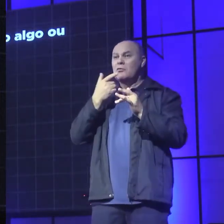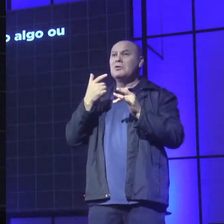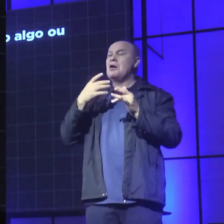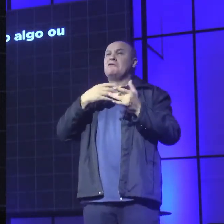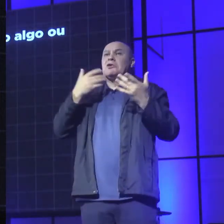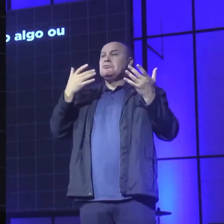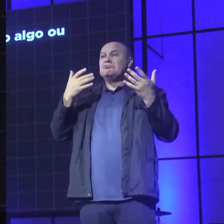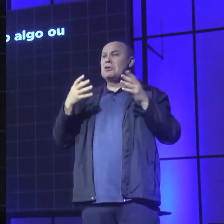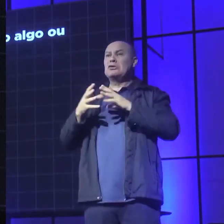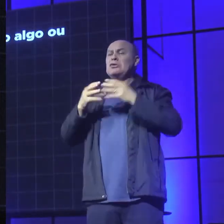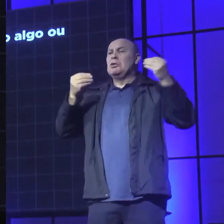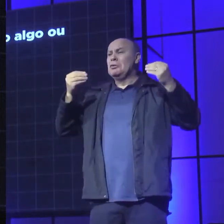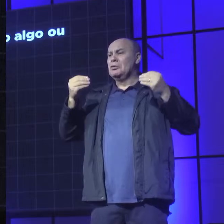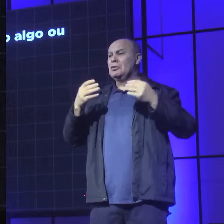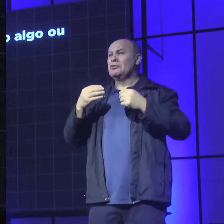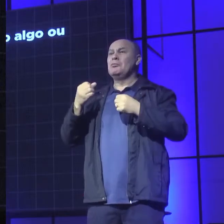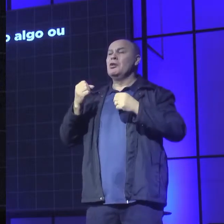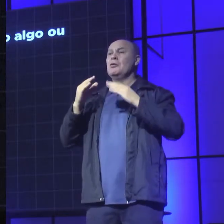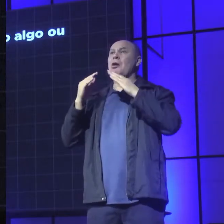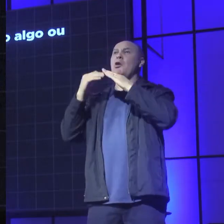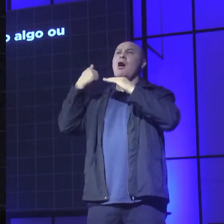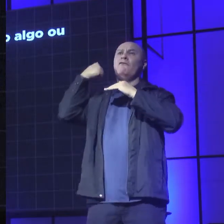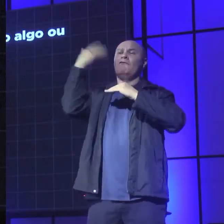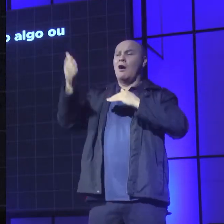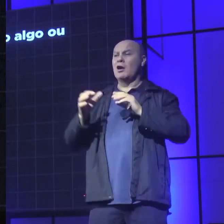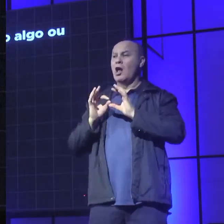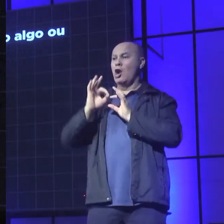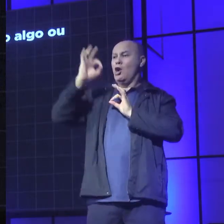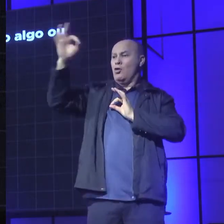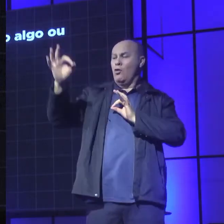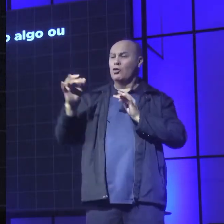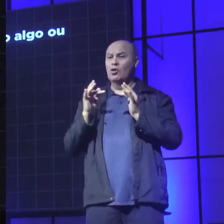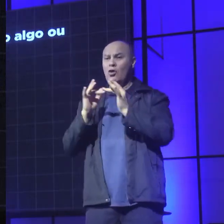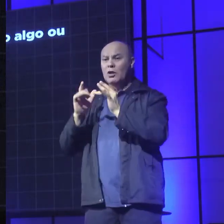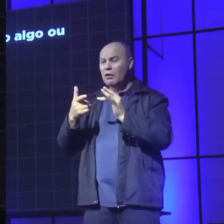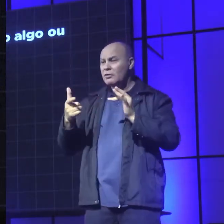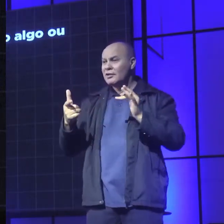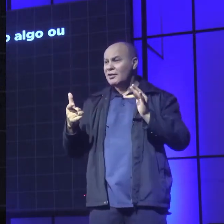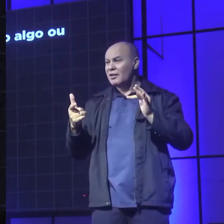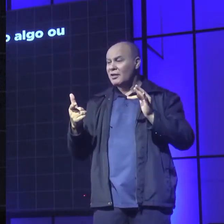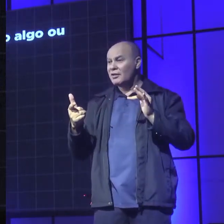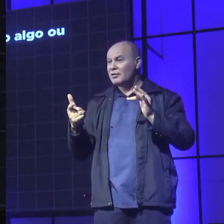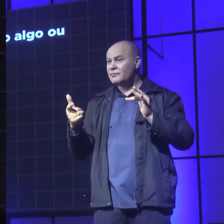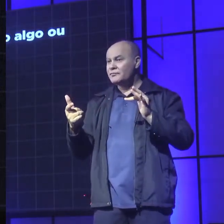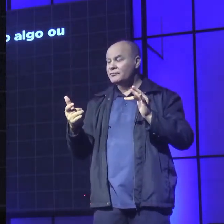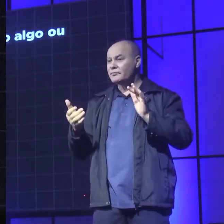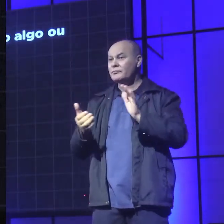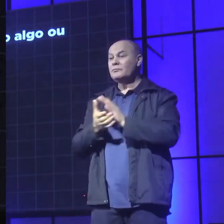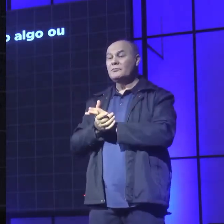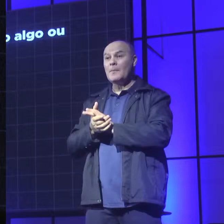O que é que você tem perseguido? O que te move? Para alguns é o dinheiro.